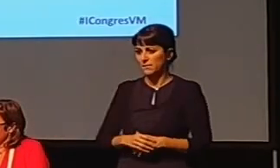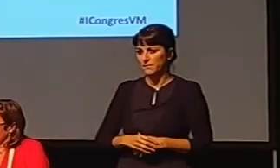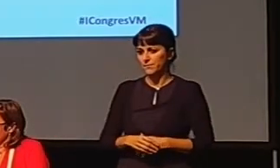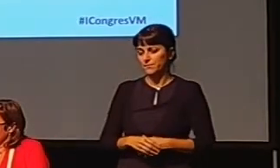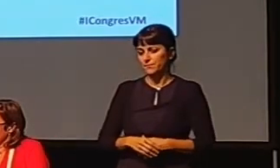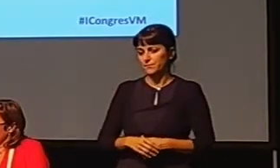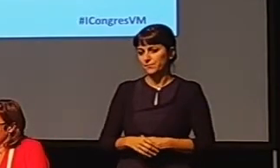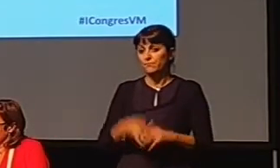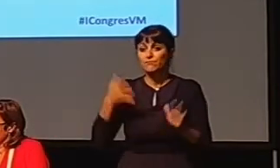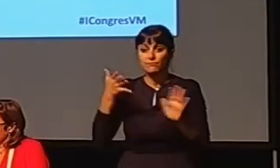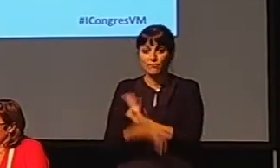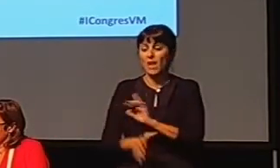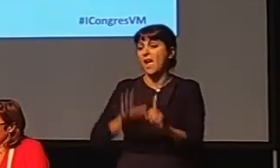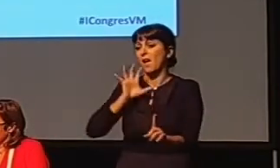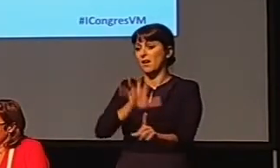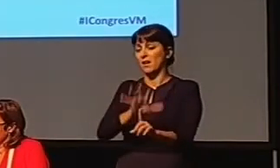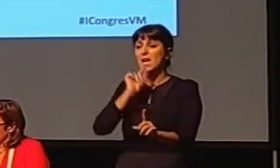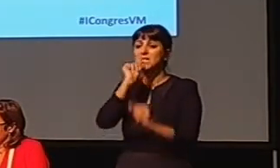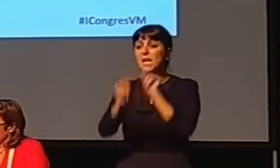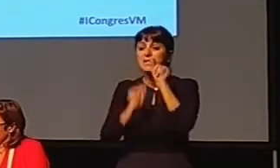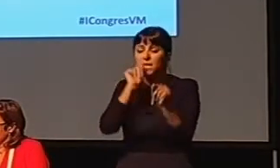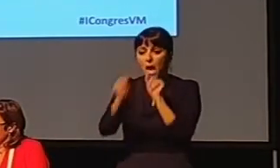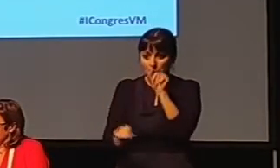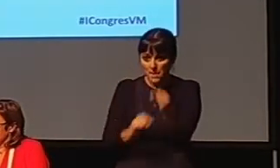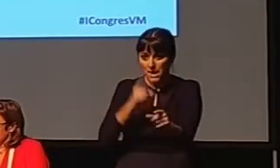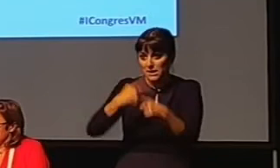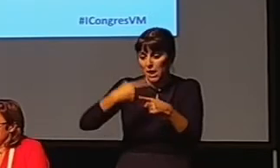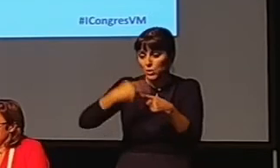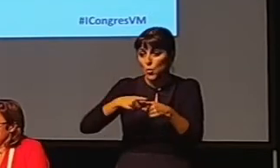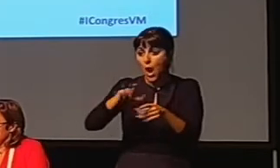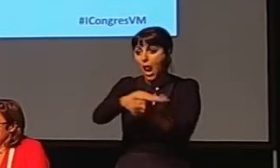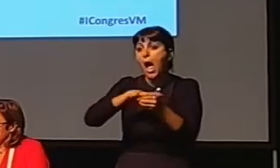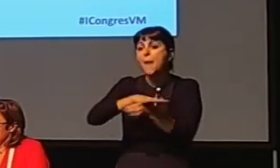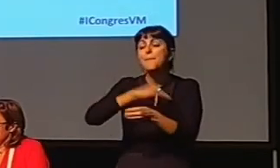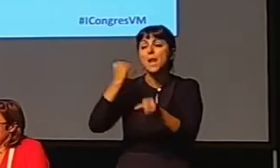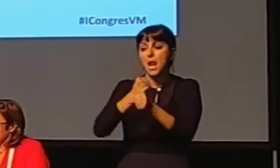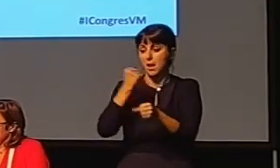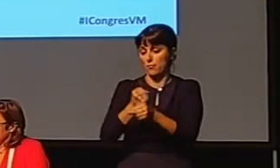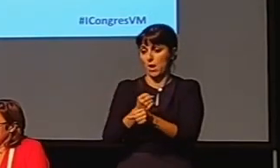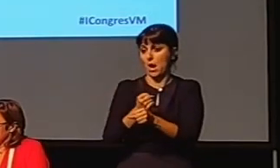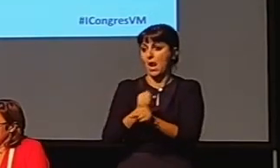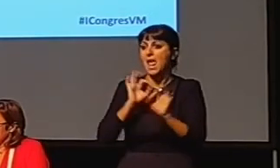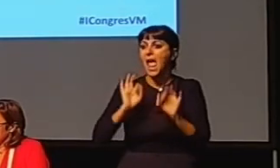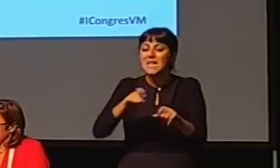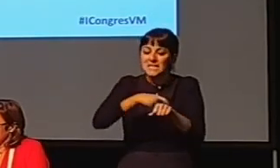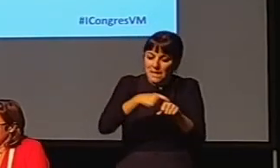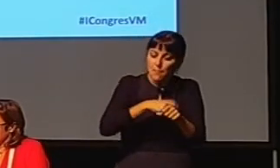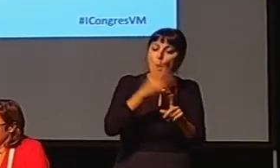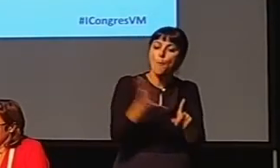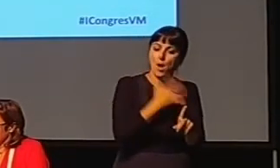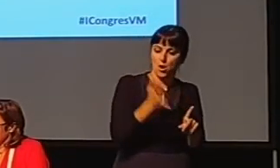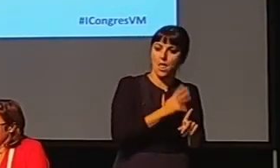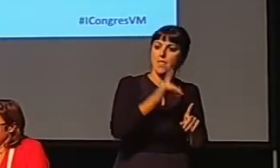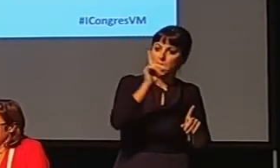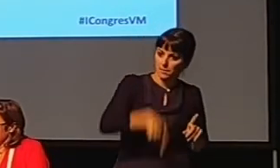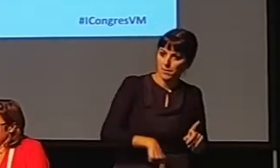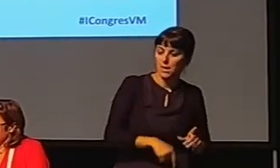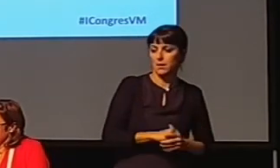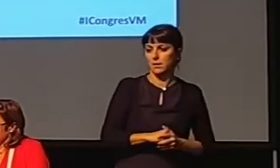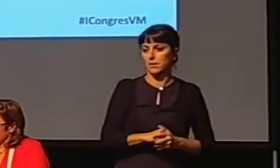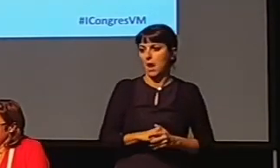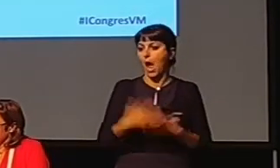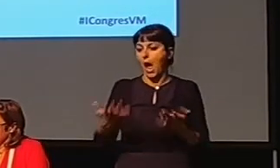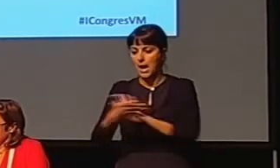en l'àmbit laboral, estem parlant d'un tipus de violència. Quan estem parlant del canvi de paradigma és